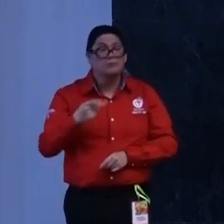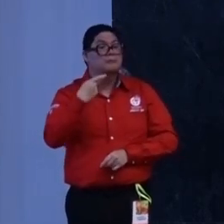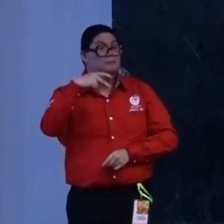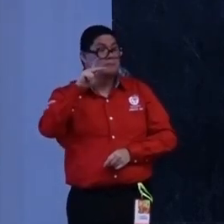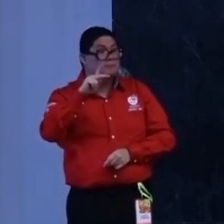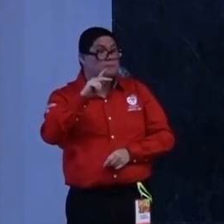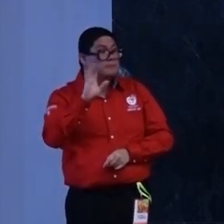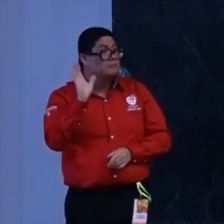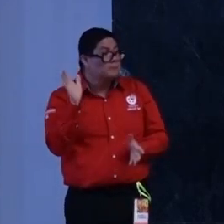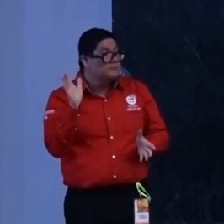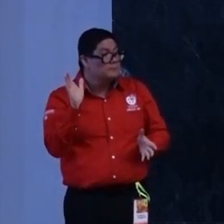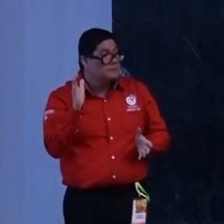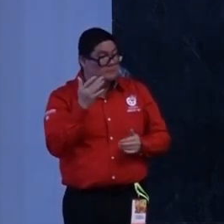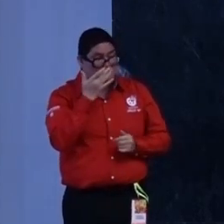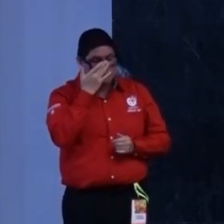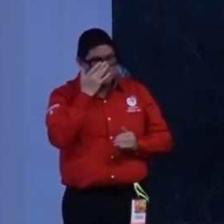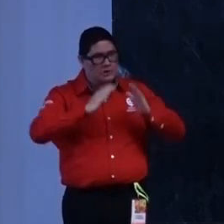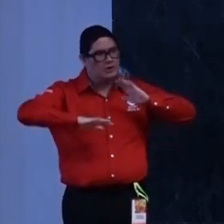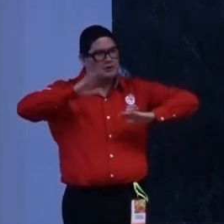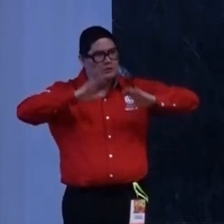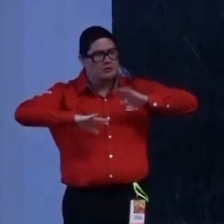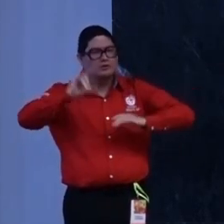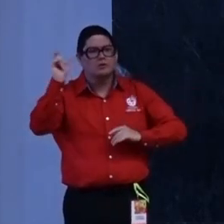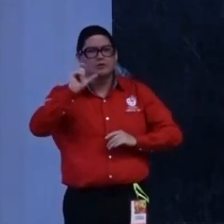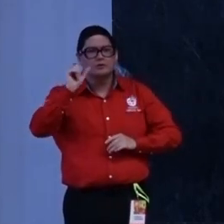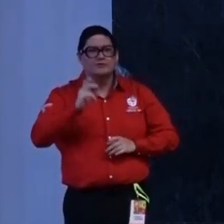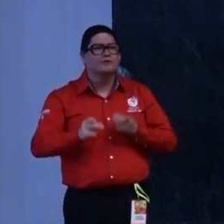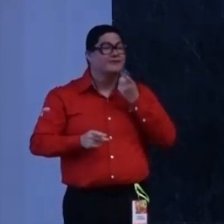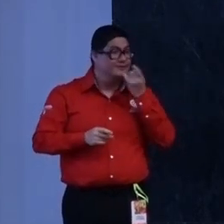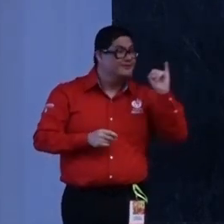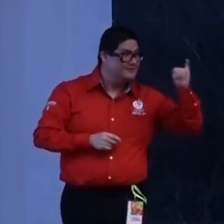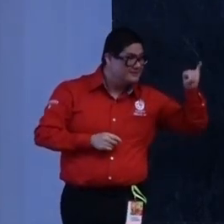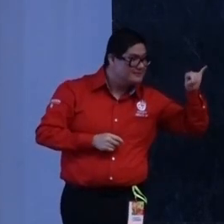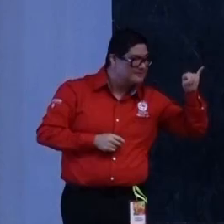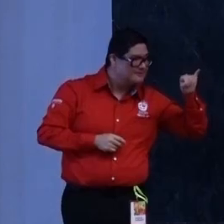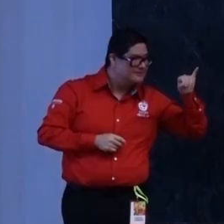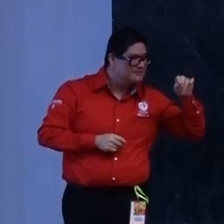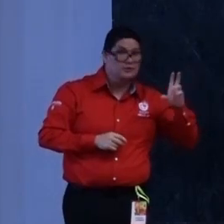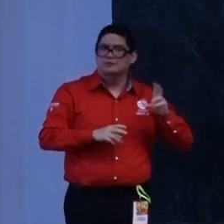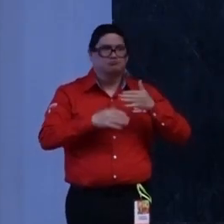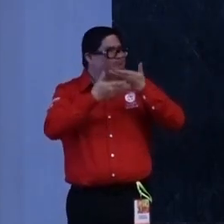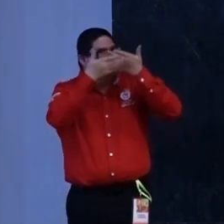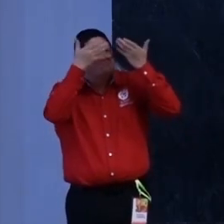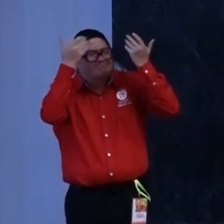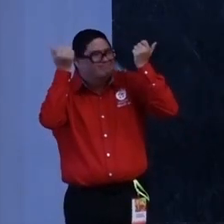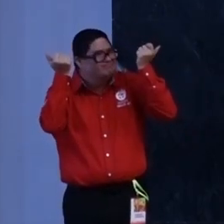Pero y a veces cuando te dicen sí, no sabes